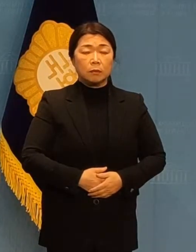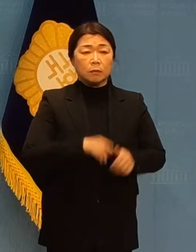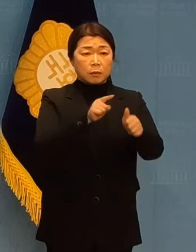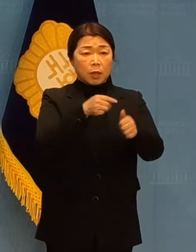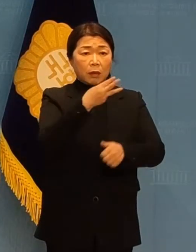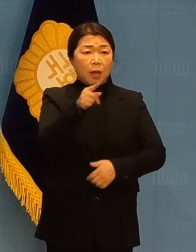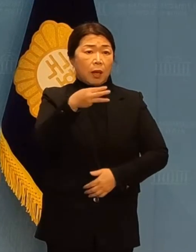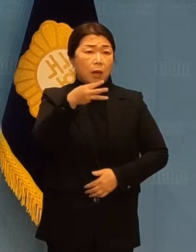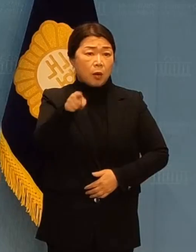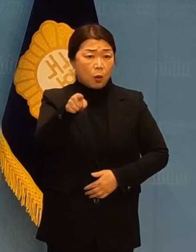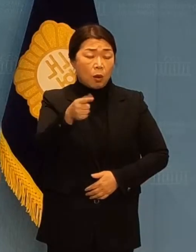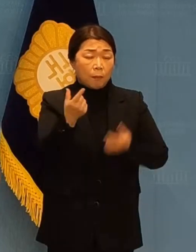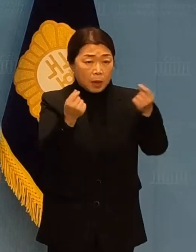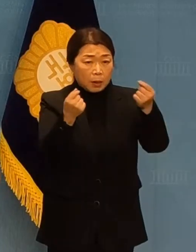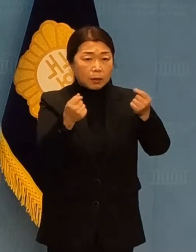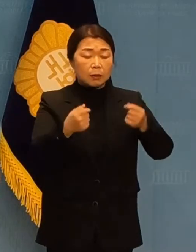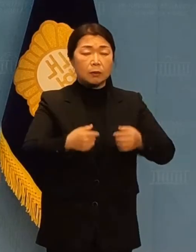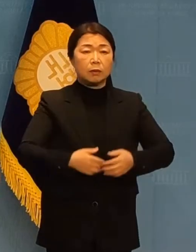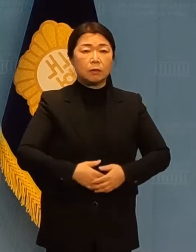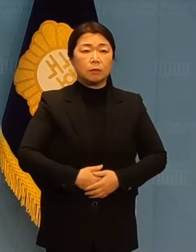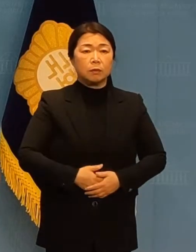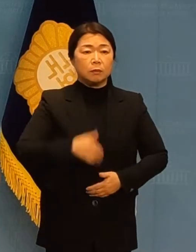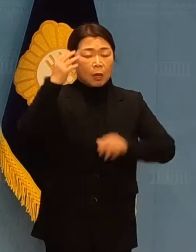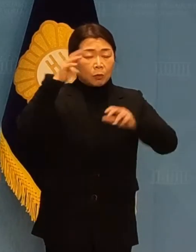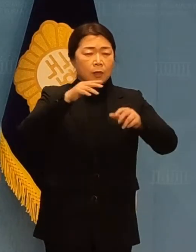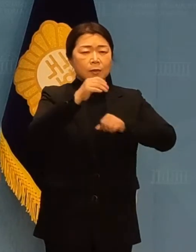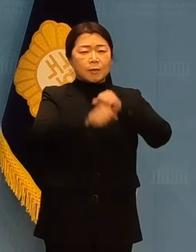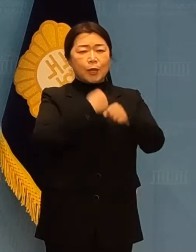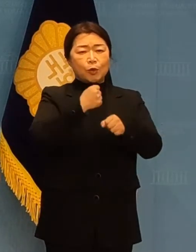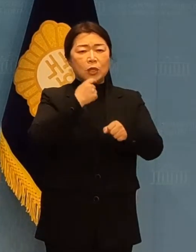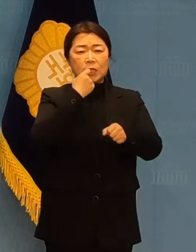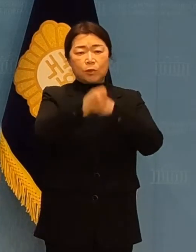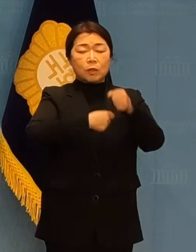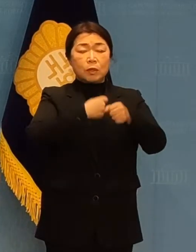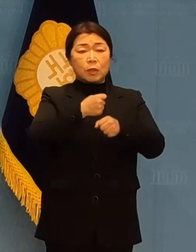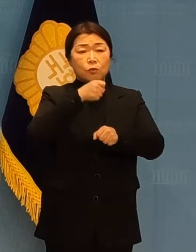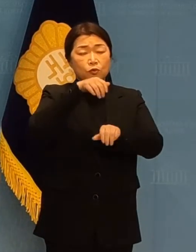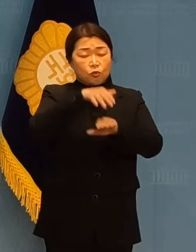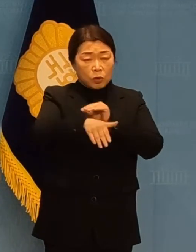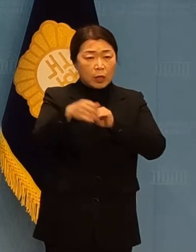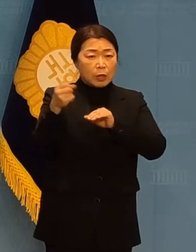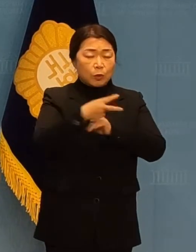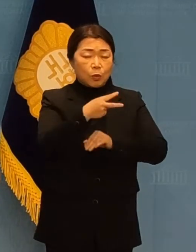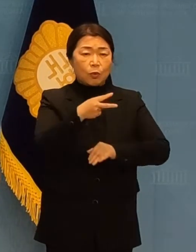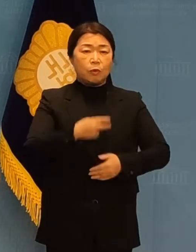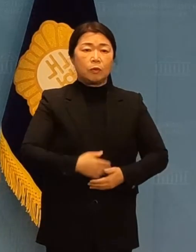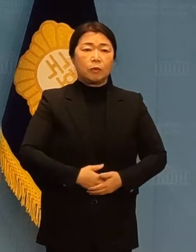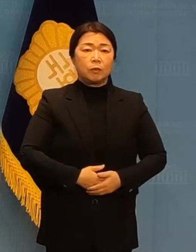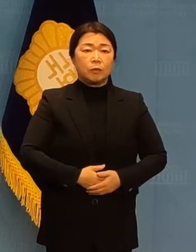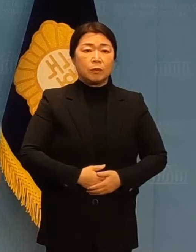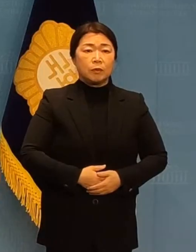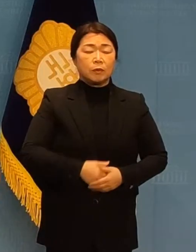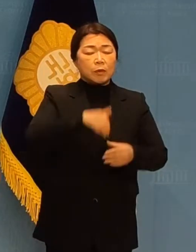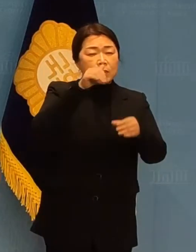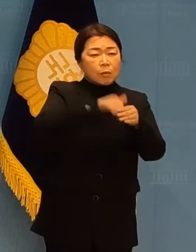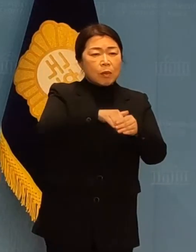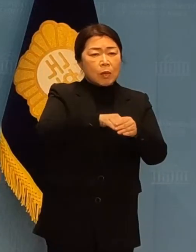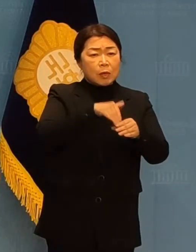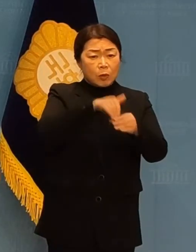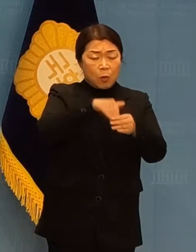아닙니까? 대한민국의 자유민주질서와 국헌, 그리고 선거제도를